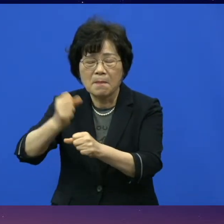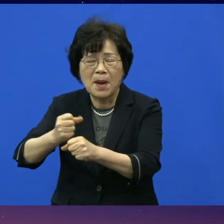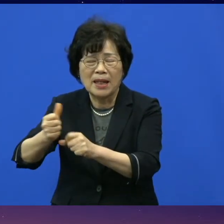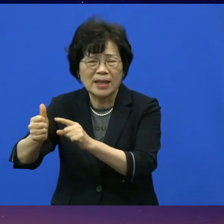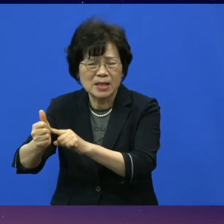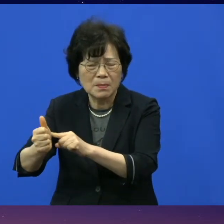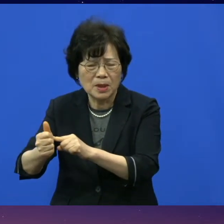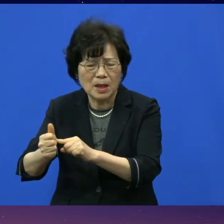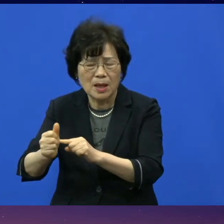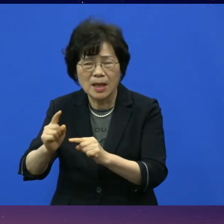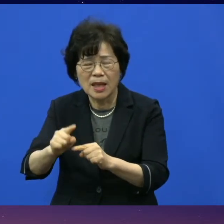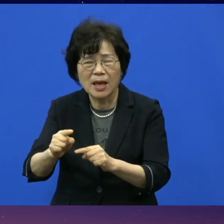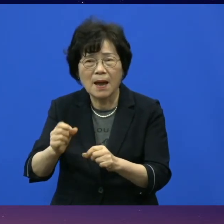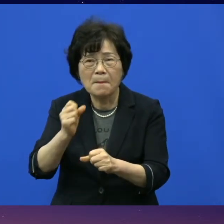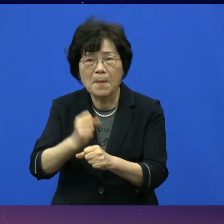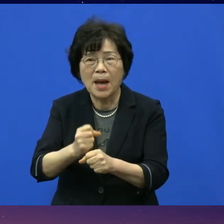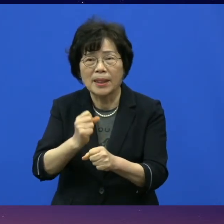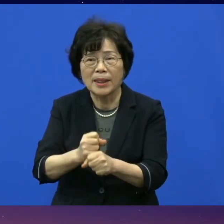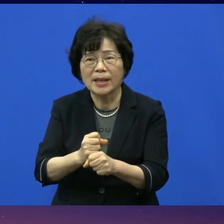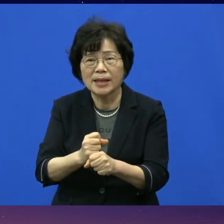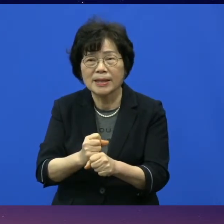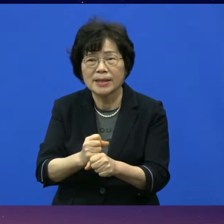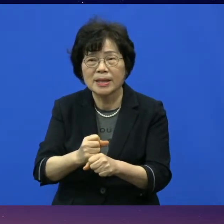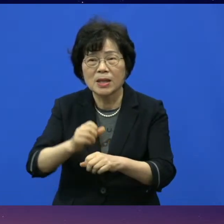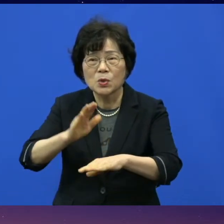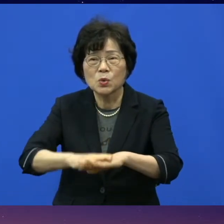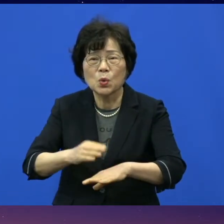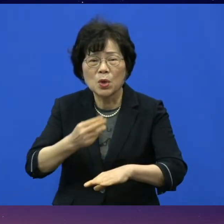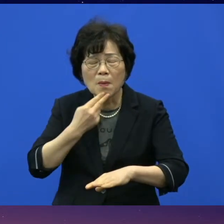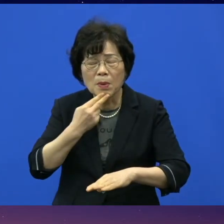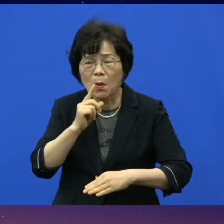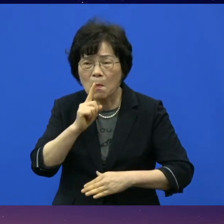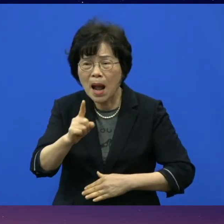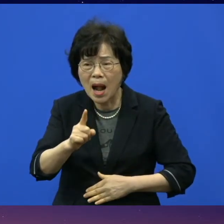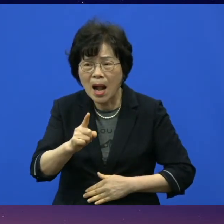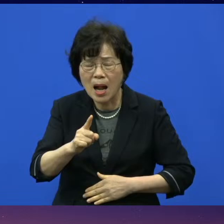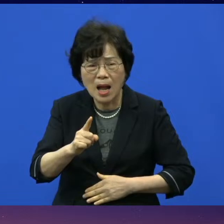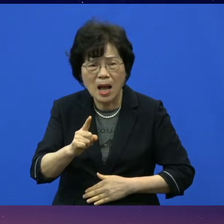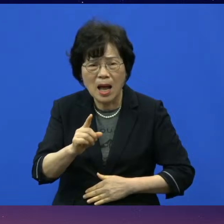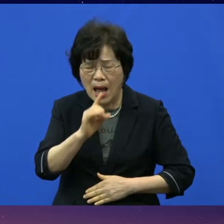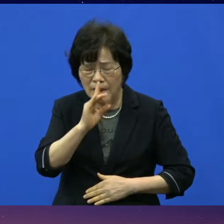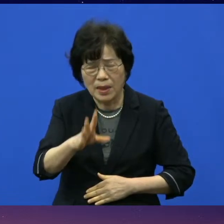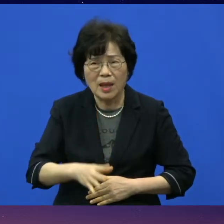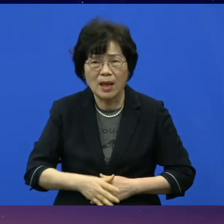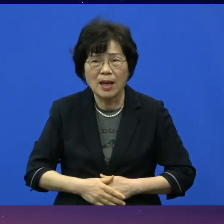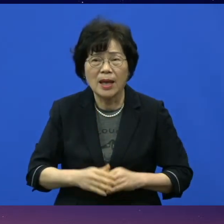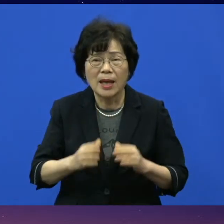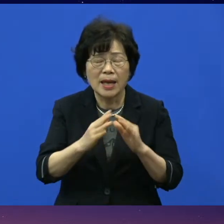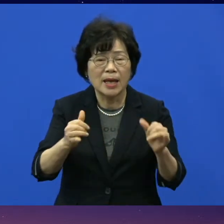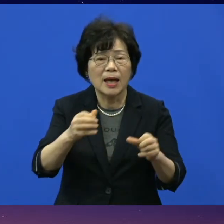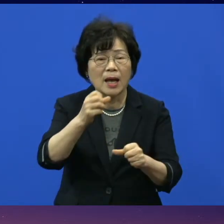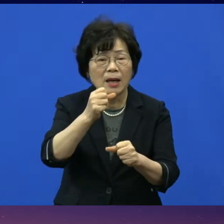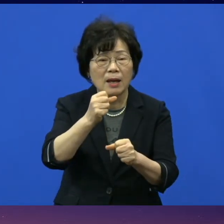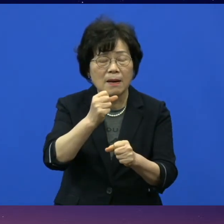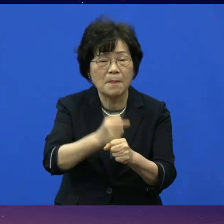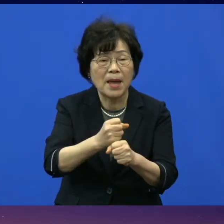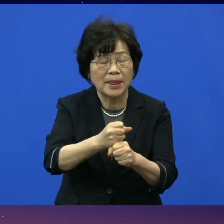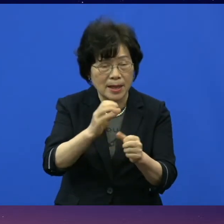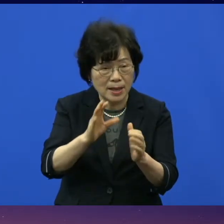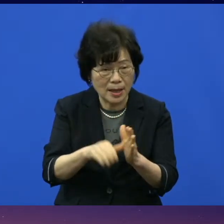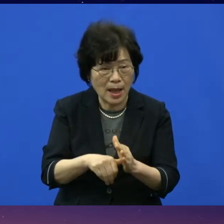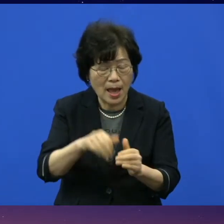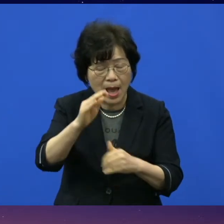또는 내가 만든 것이 그는 손이 없다 말할 수 있겠느냐. 그러니까 인간을 질그릇으로